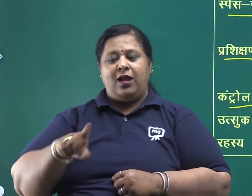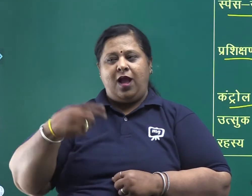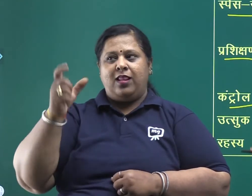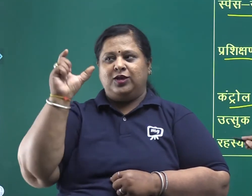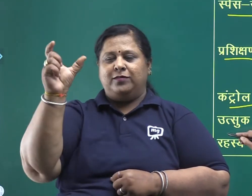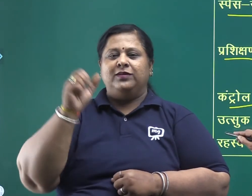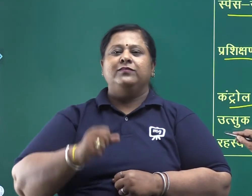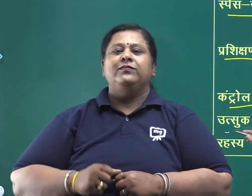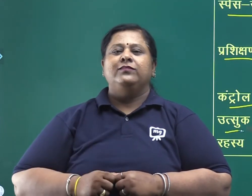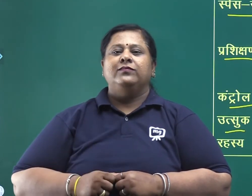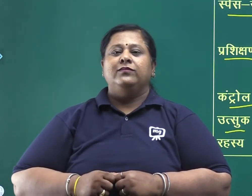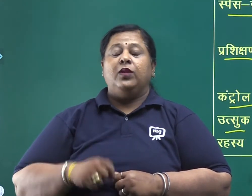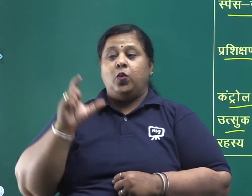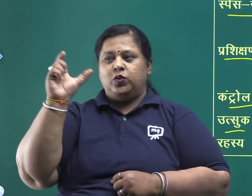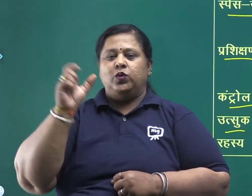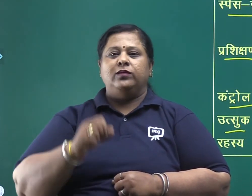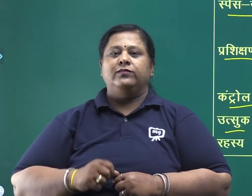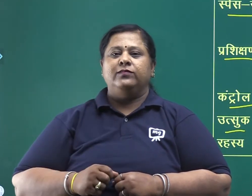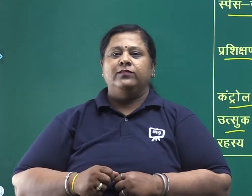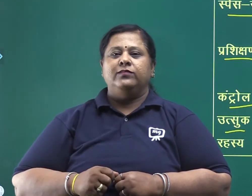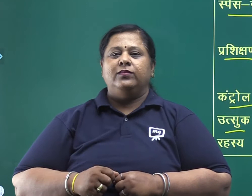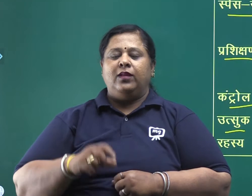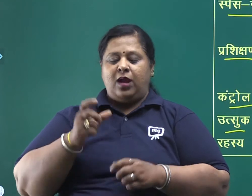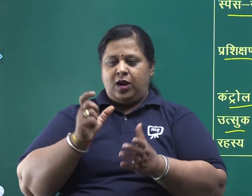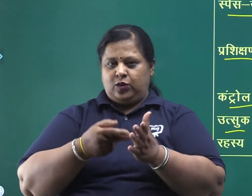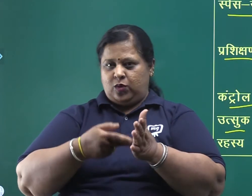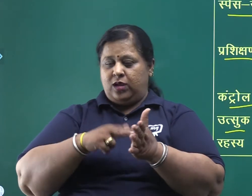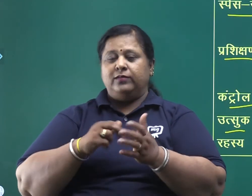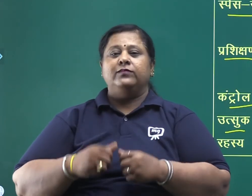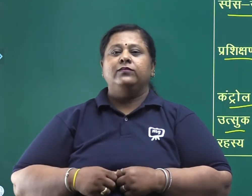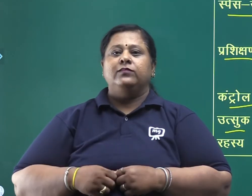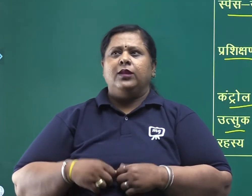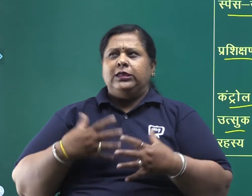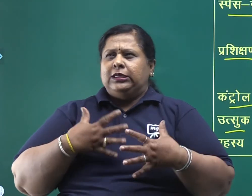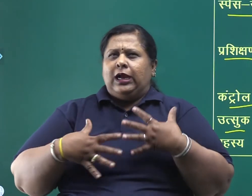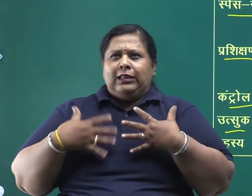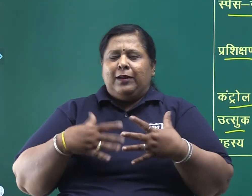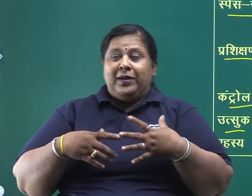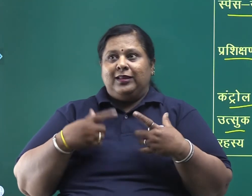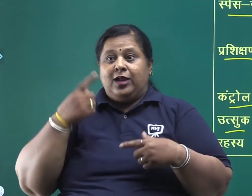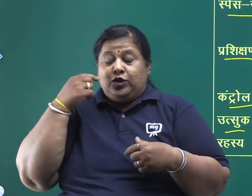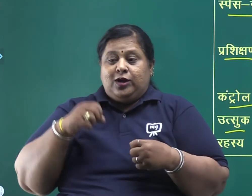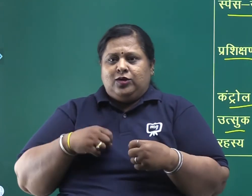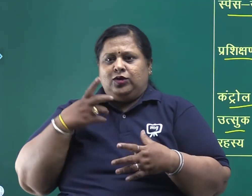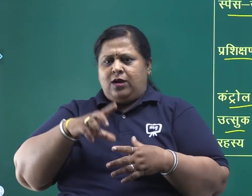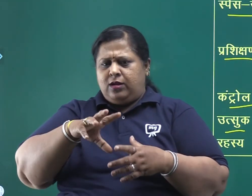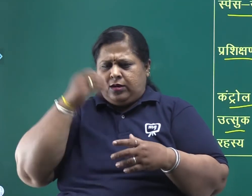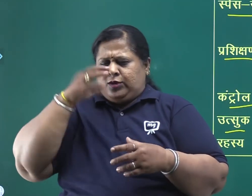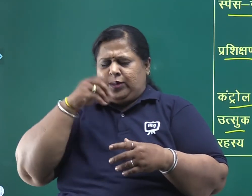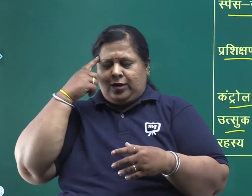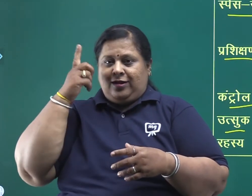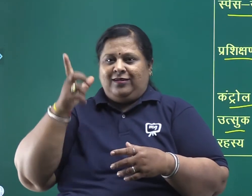अगला शब्द उत्सुक, अर्थ होगा अधीर, बेचैन।